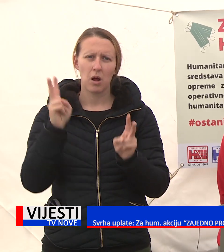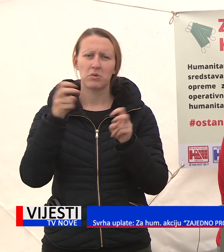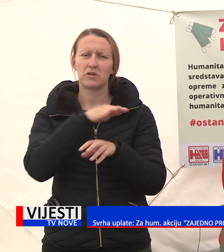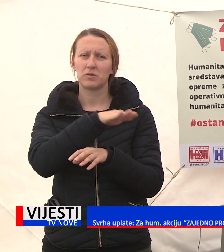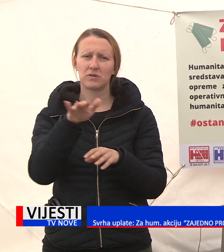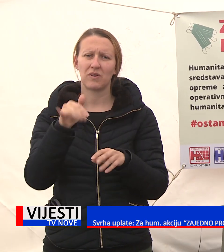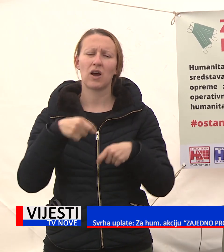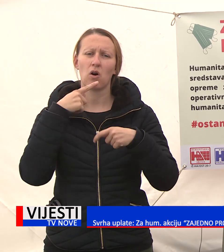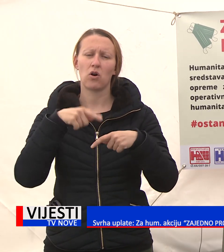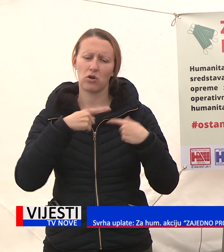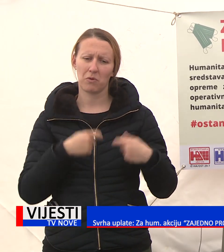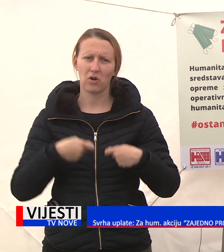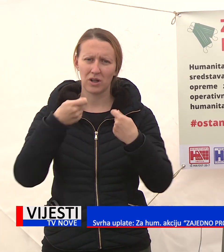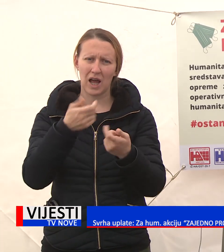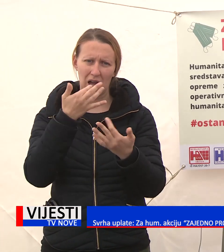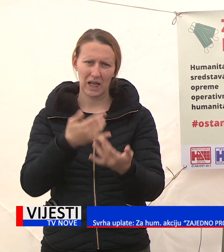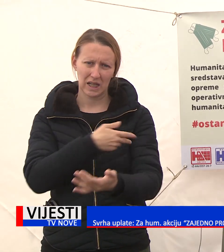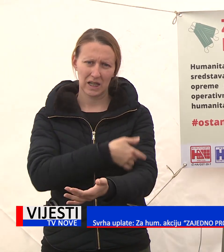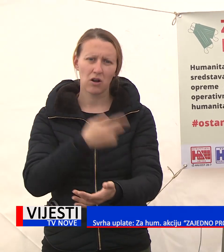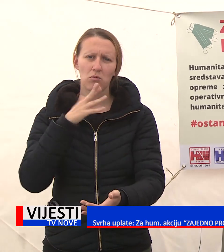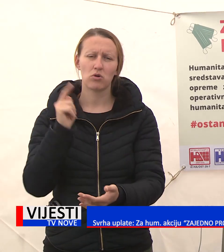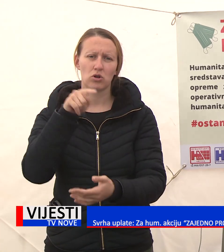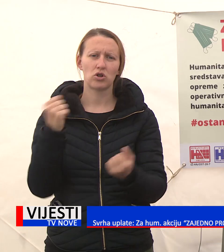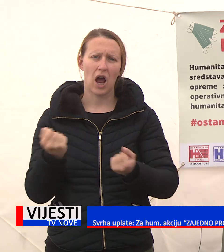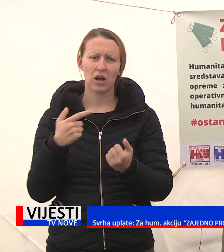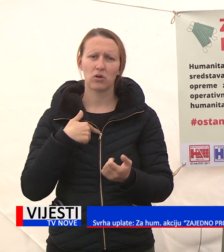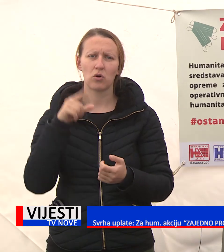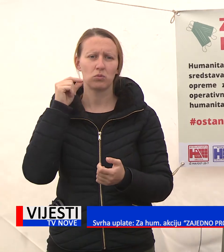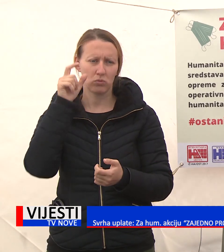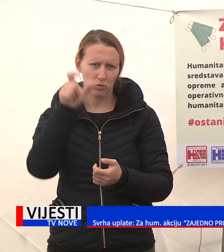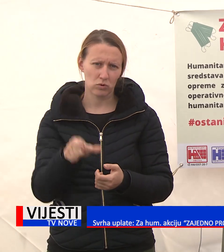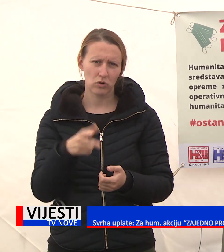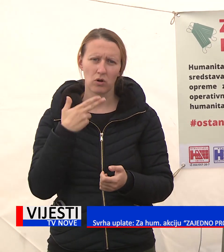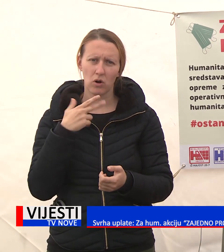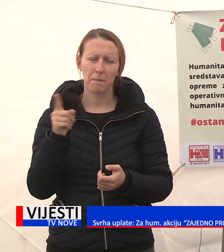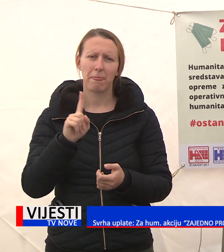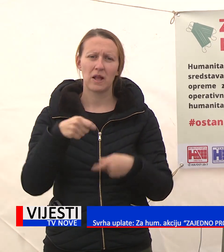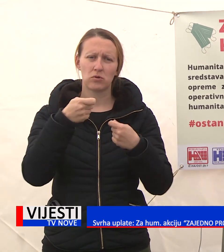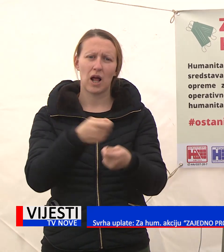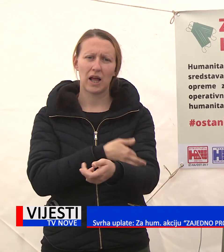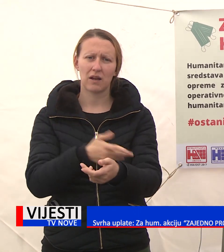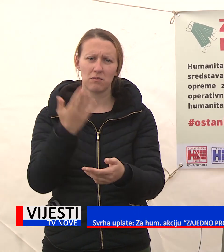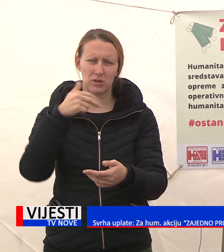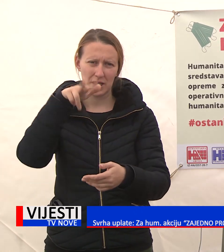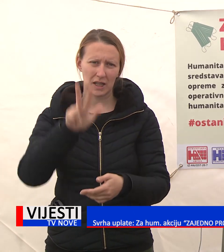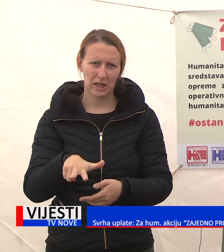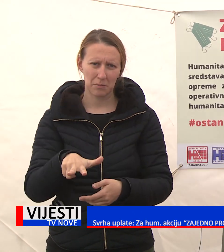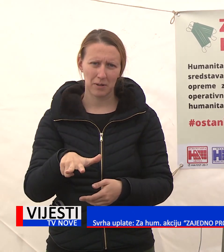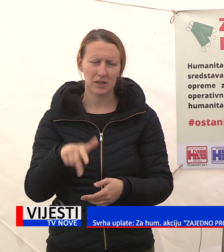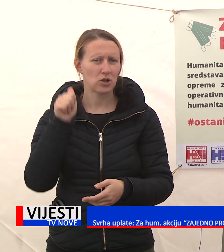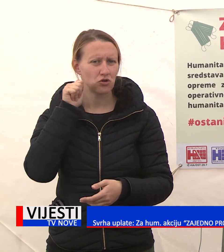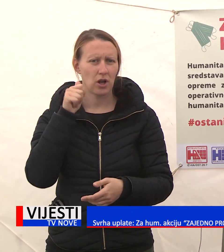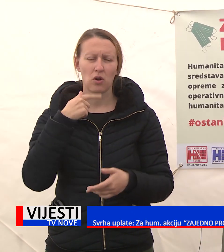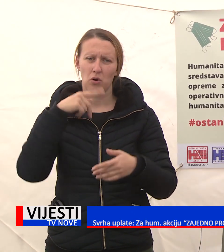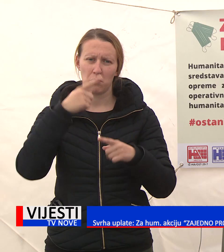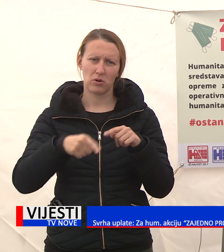Pozivamo sve darivatelje, znači oni koji mogu pristupiti akciji, to su nam muškarci koji nisu dali krv u zadnja 3 mjeseca,